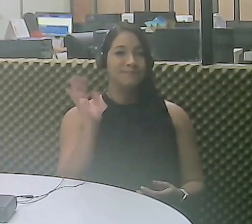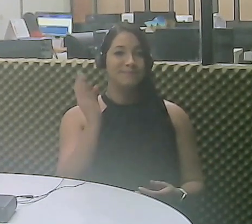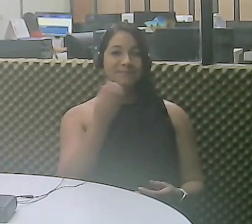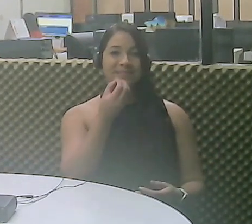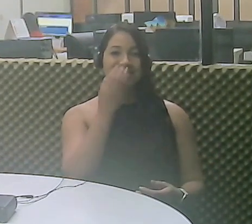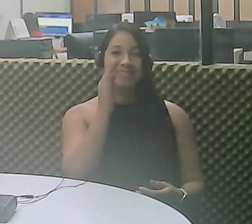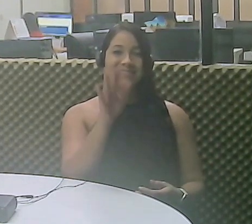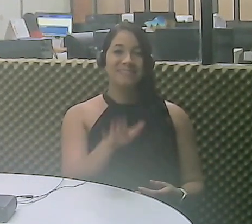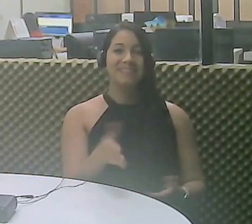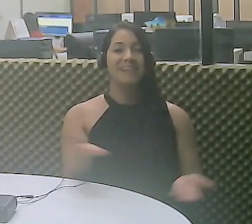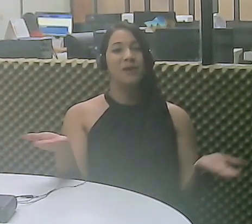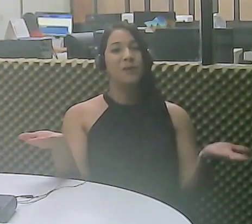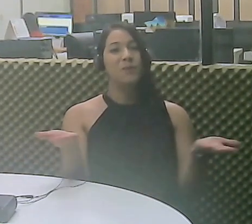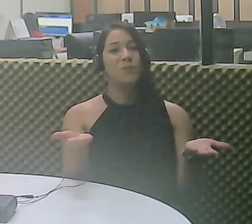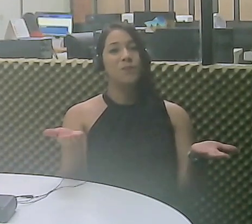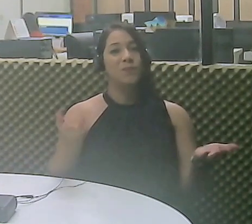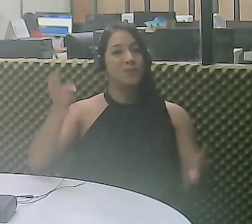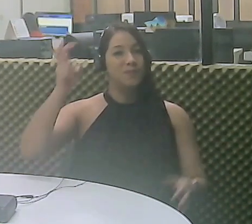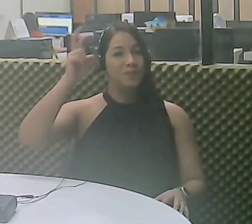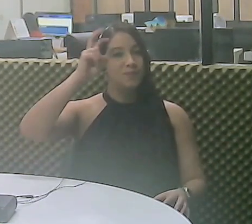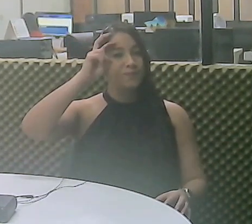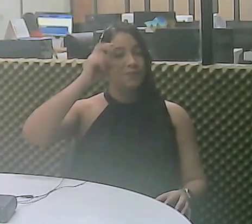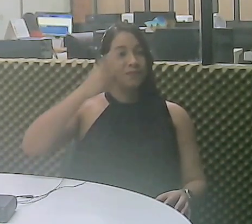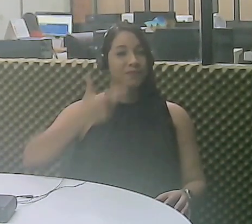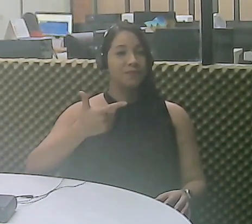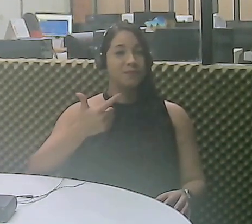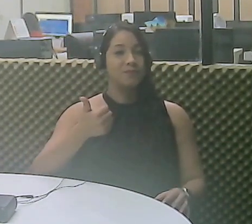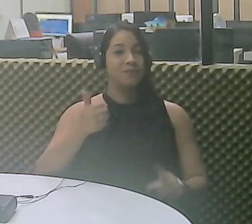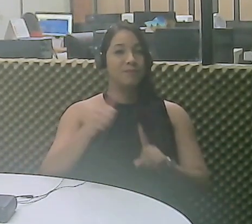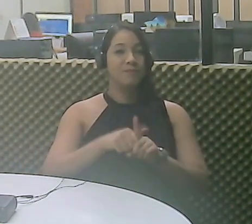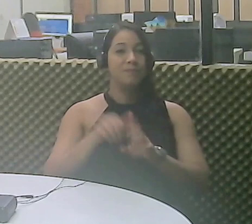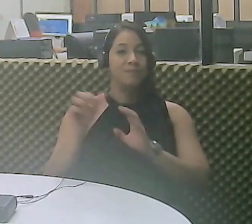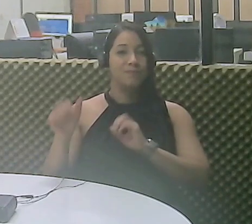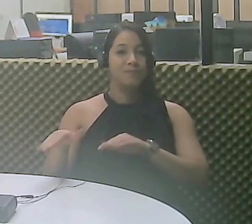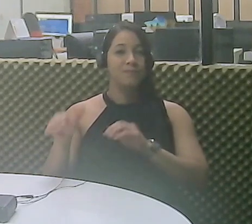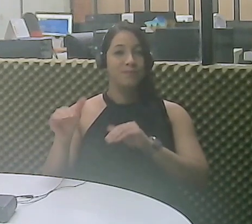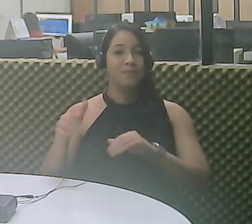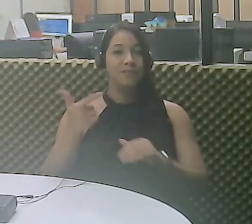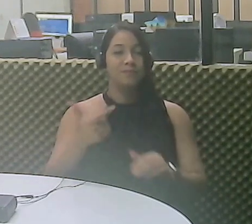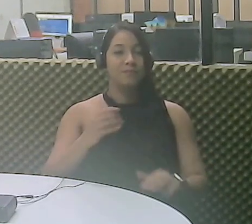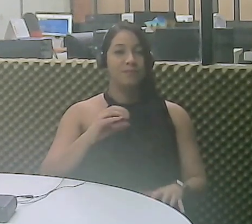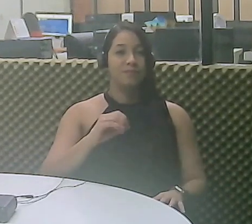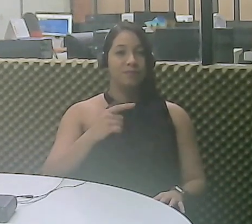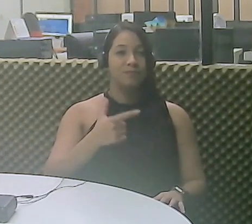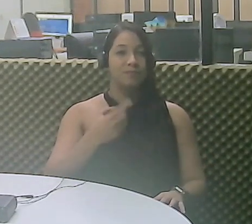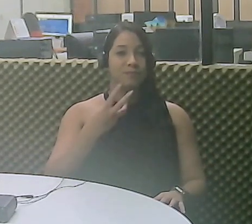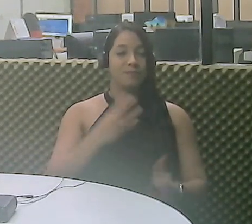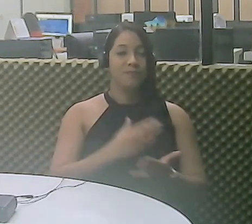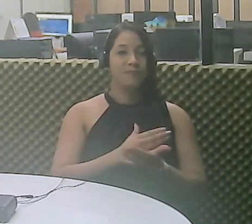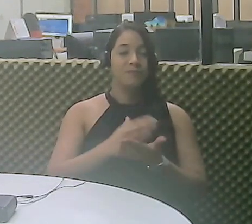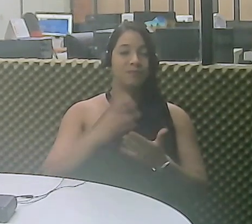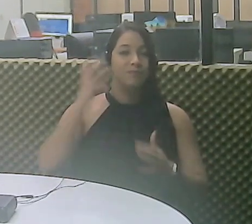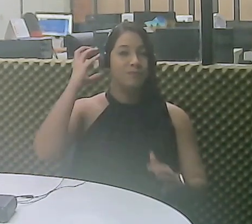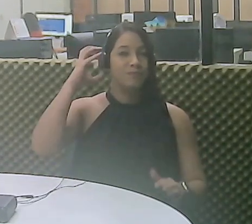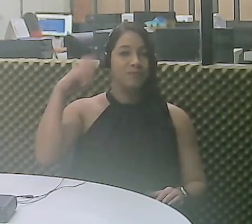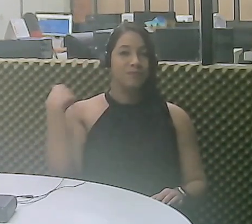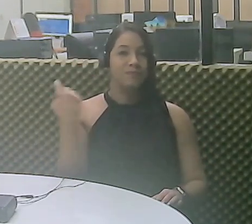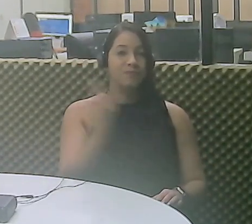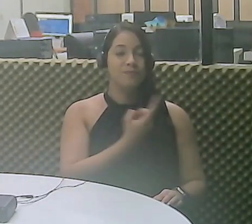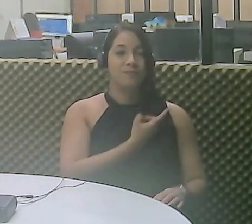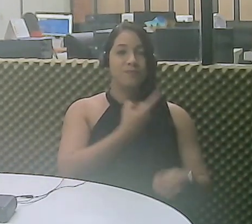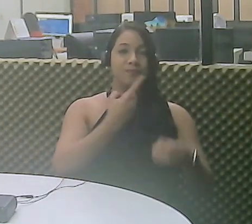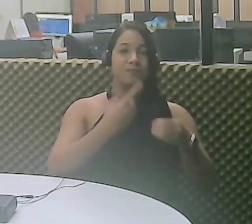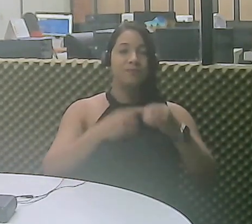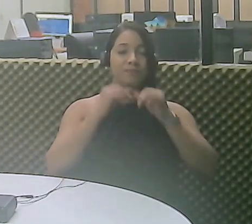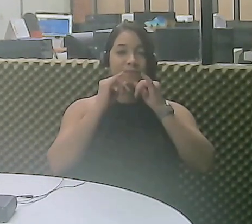Olá, boa tarde. Hoje é quinta-feira, dia 21 de setembro de 2023. Está no ar a Rádio Nossa Cidade com um boletim